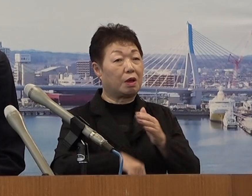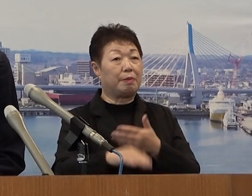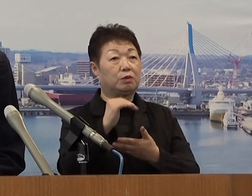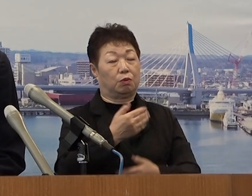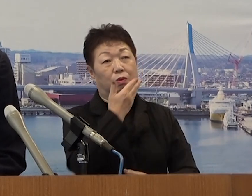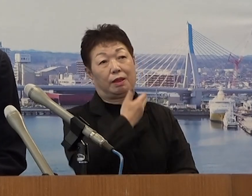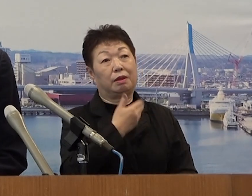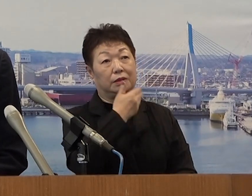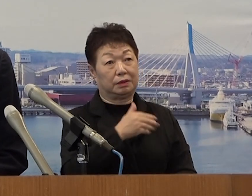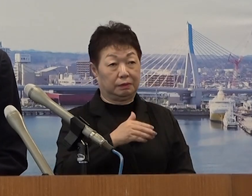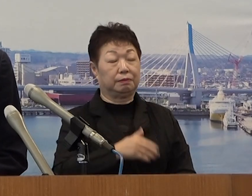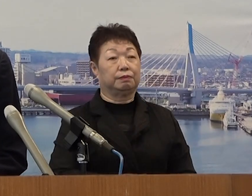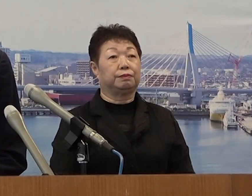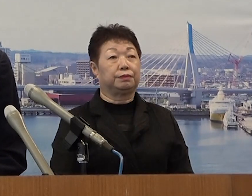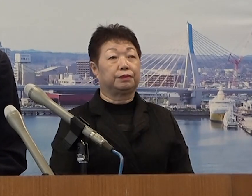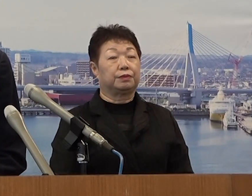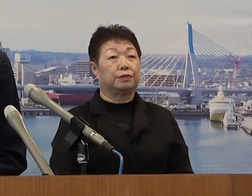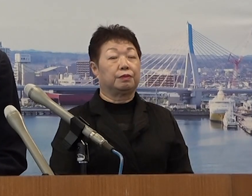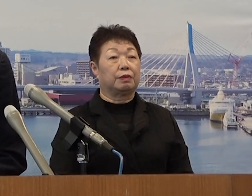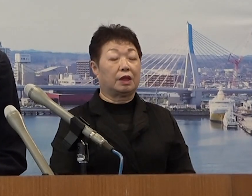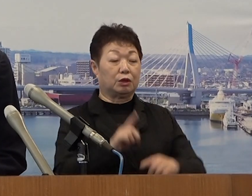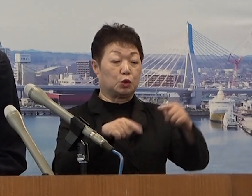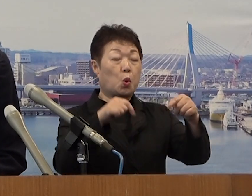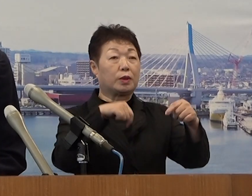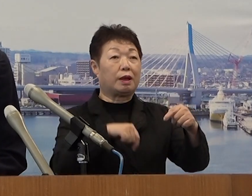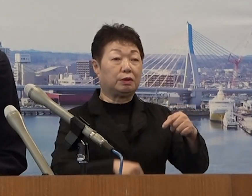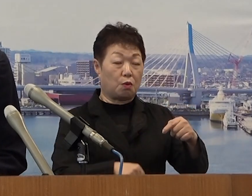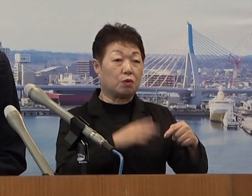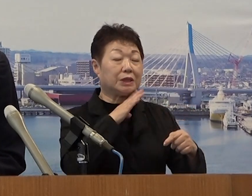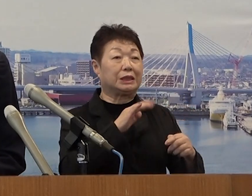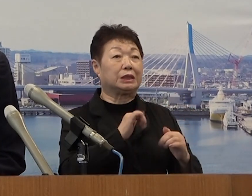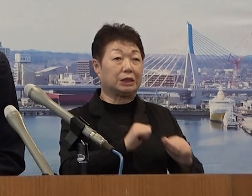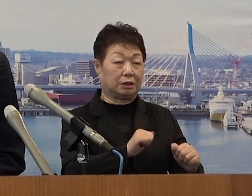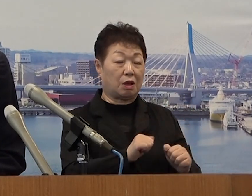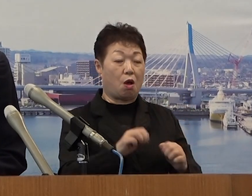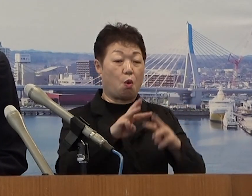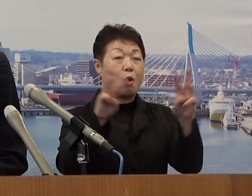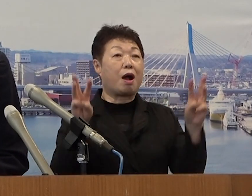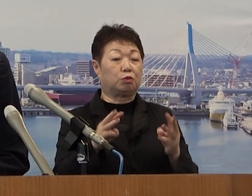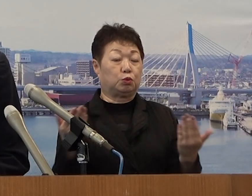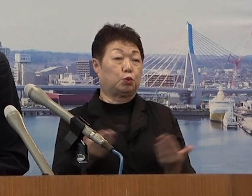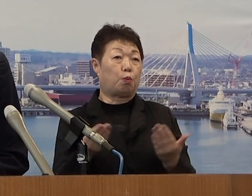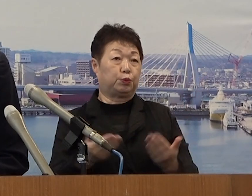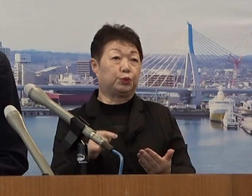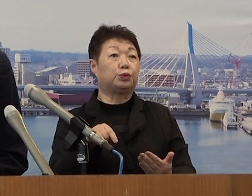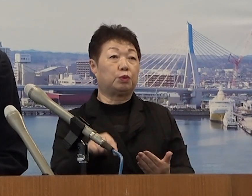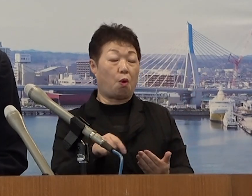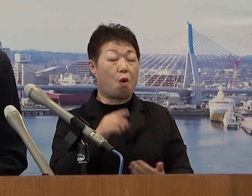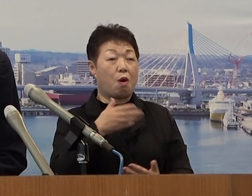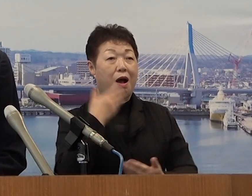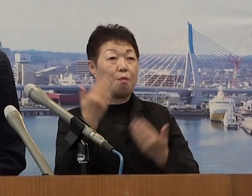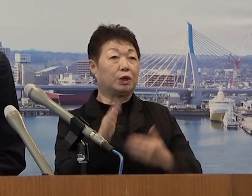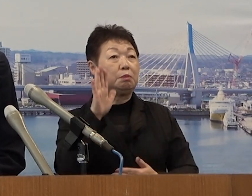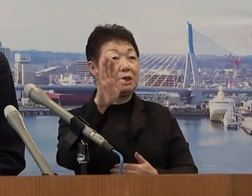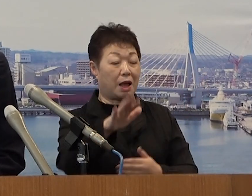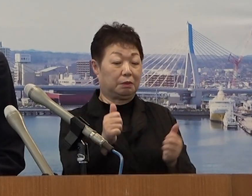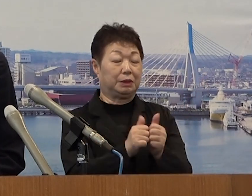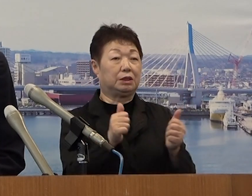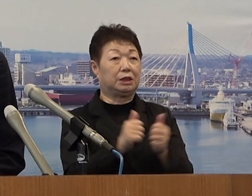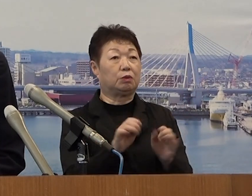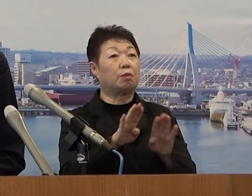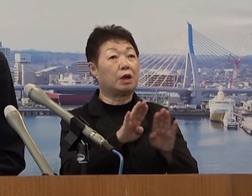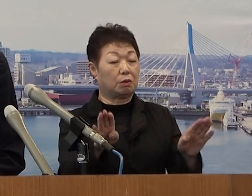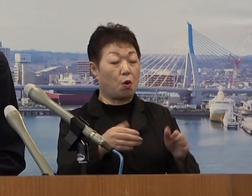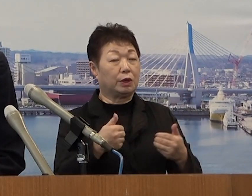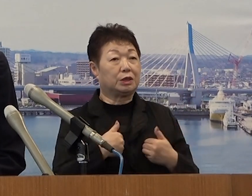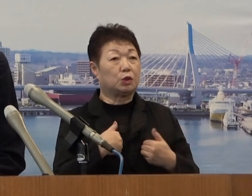り町内ワークショップの実施やワークショップ形式による青森未来ミーティングの開催に必